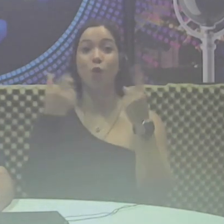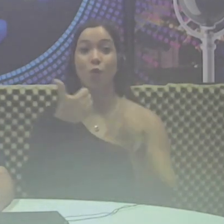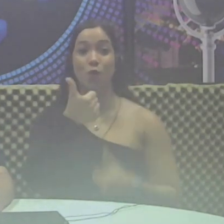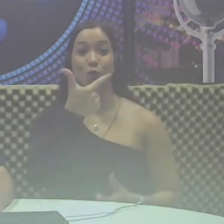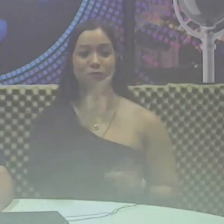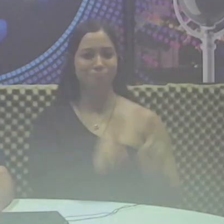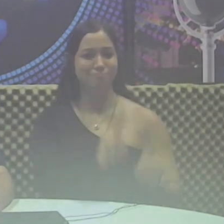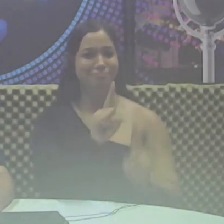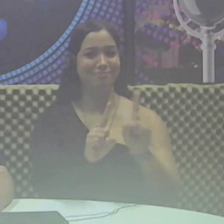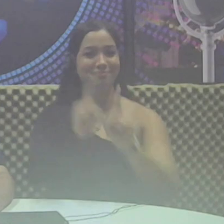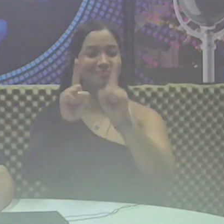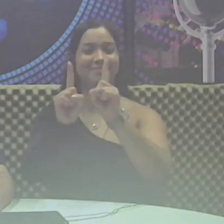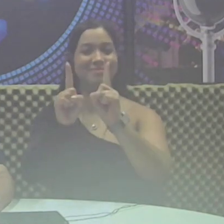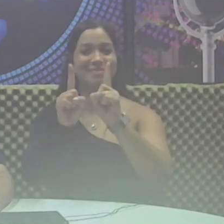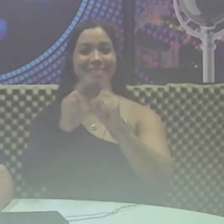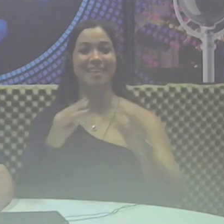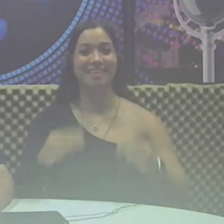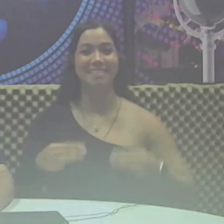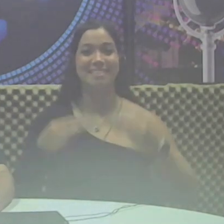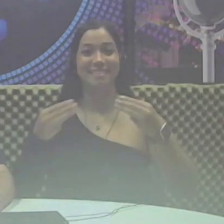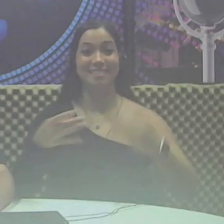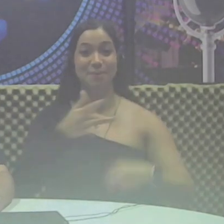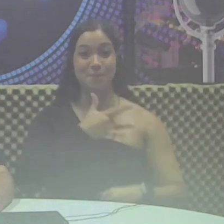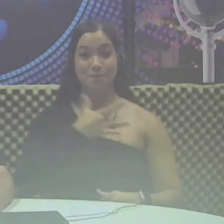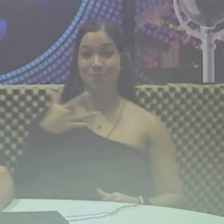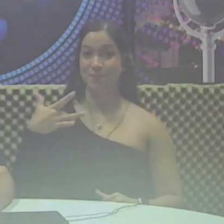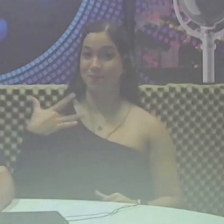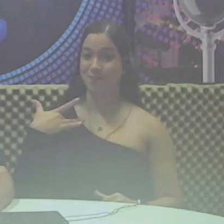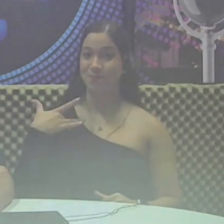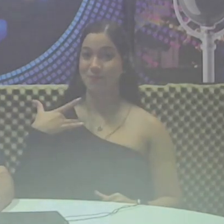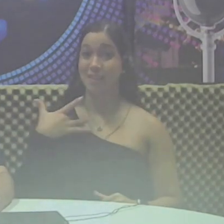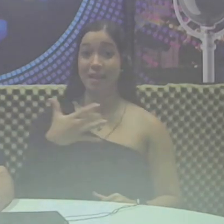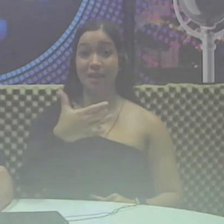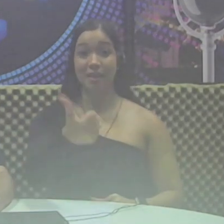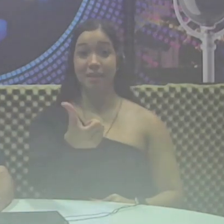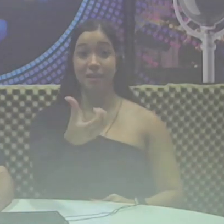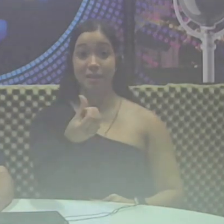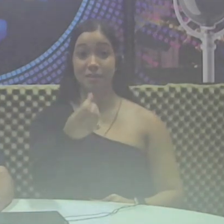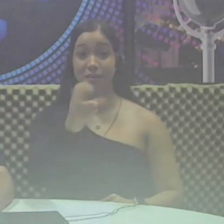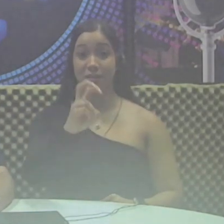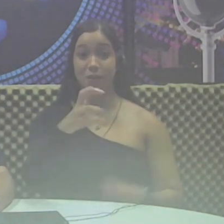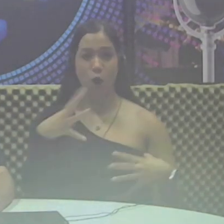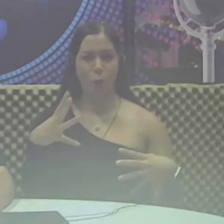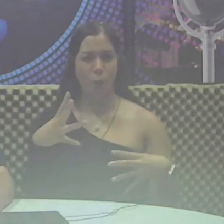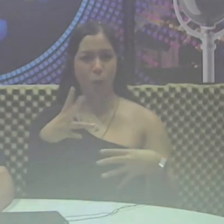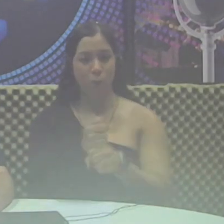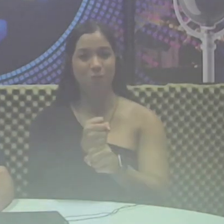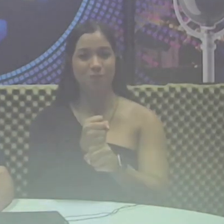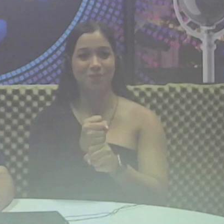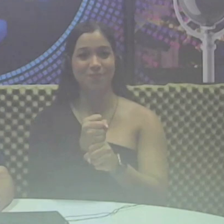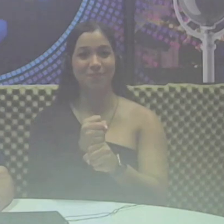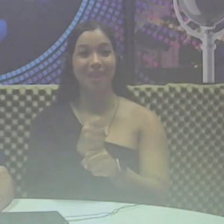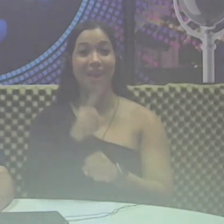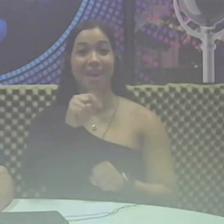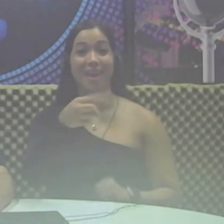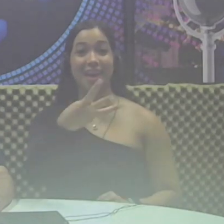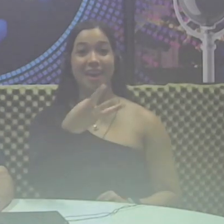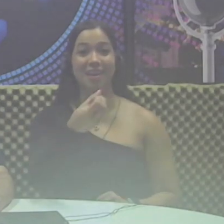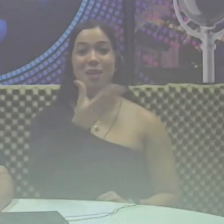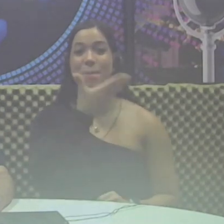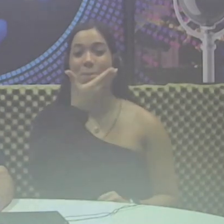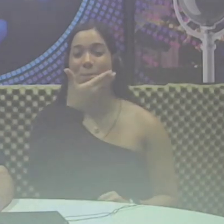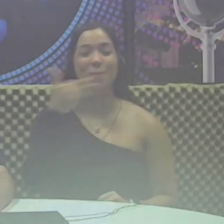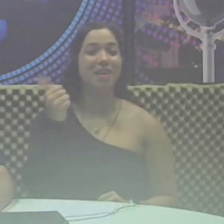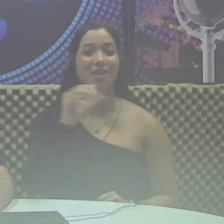indicadores estabelecidos pelo Ministério da Saúde. Com 165 pontos, a unidade está entre os 30 melhores Serestes